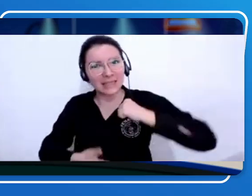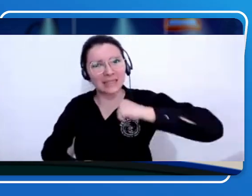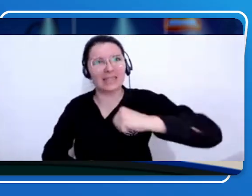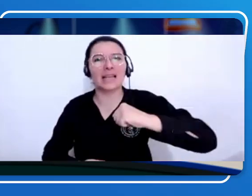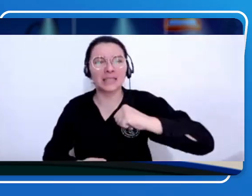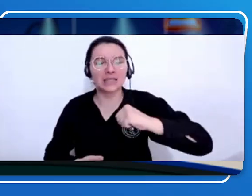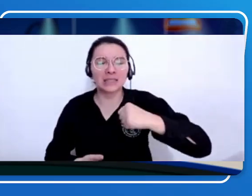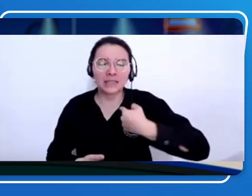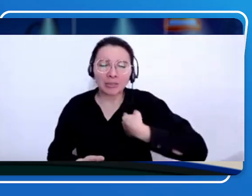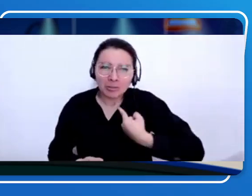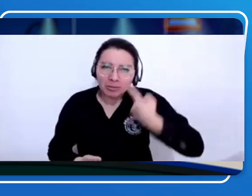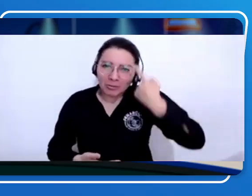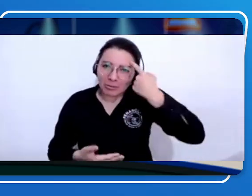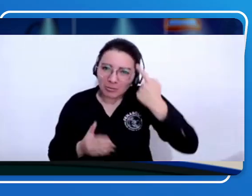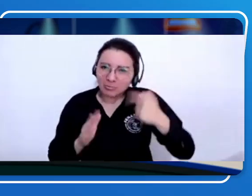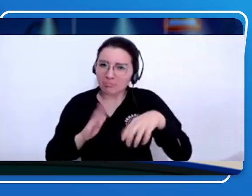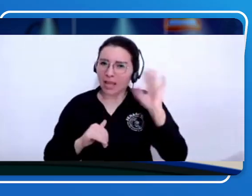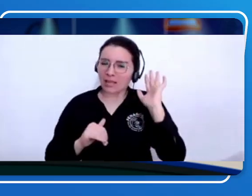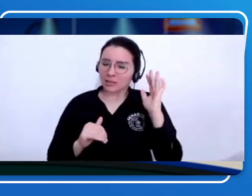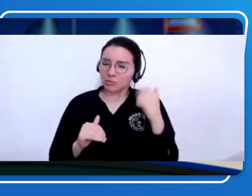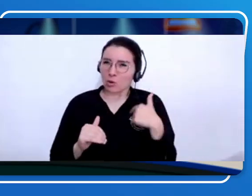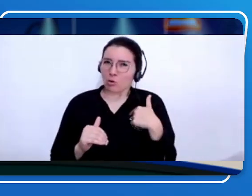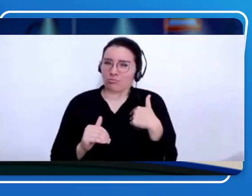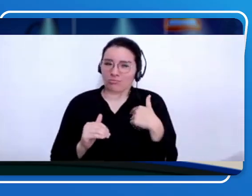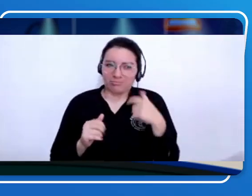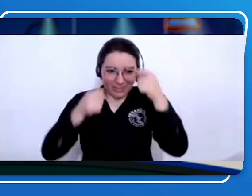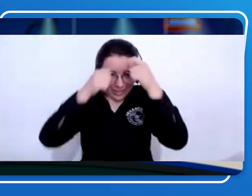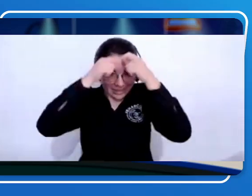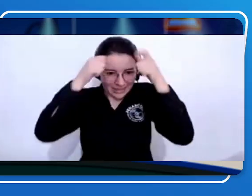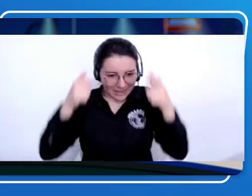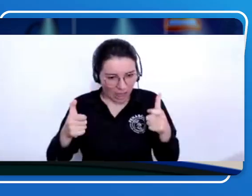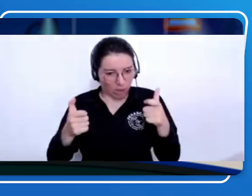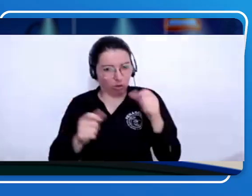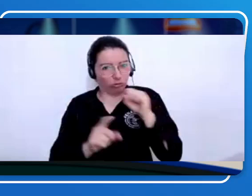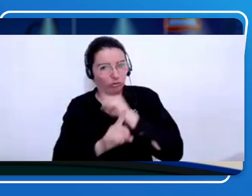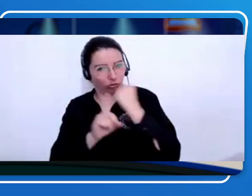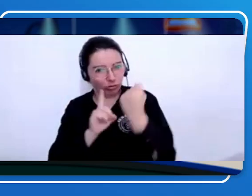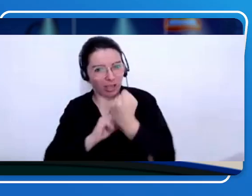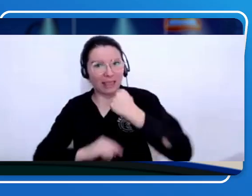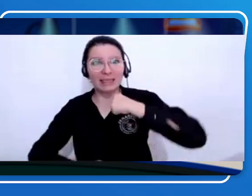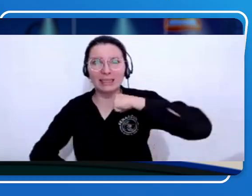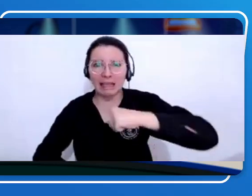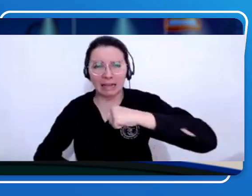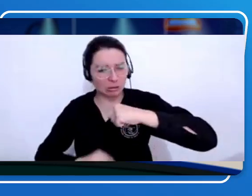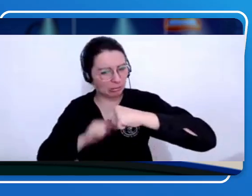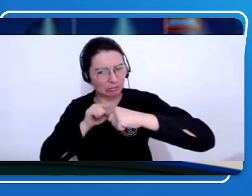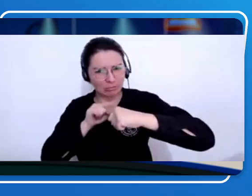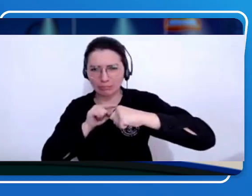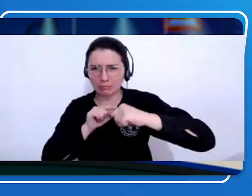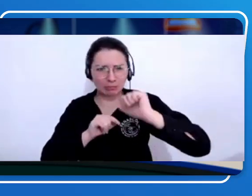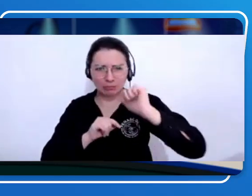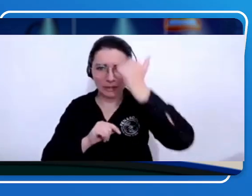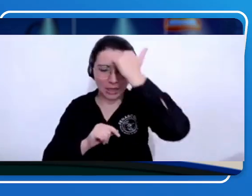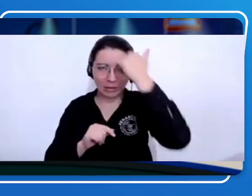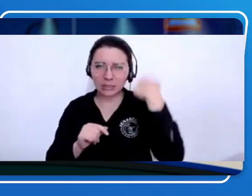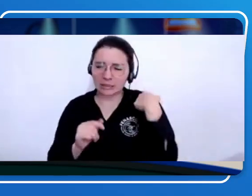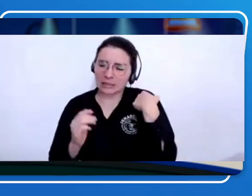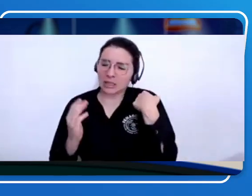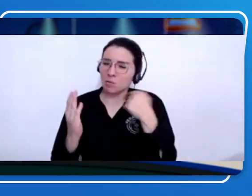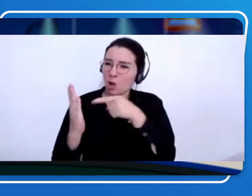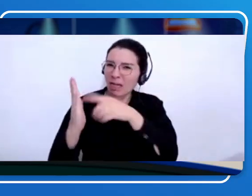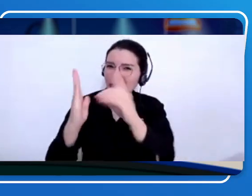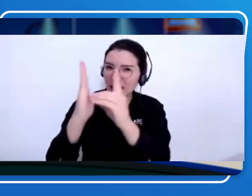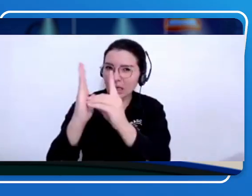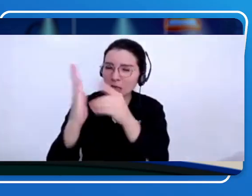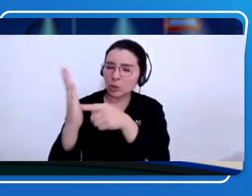considerando nuestra concepción como Estado social de derecho, quisimos darle paso a una interpretación